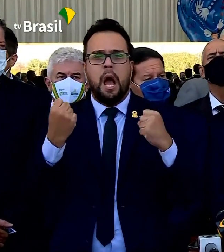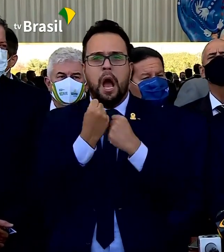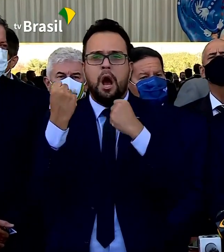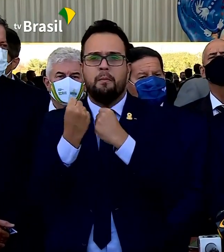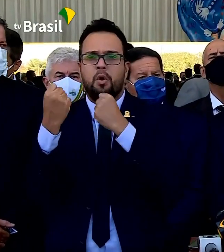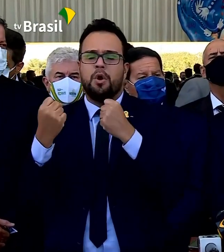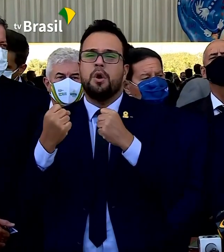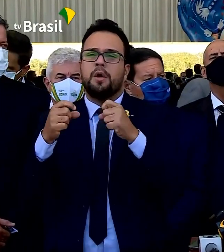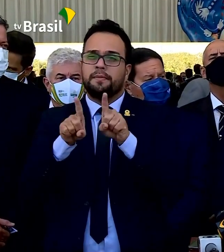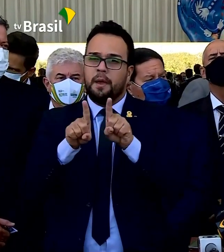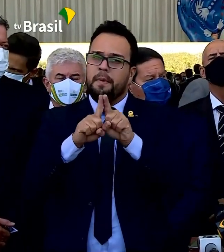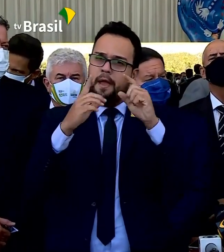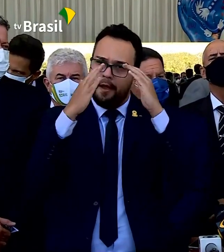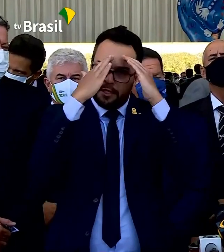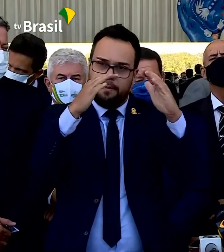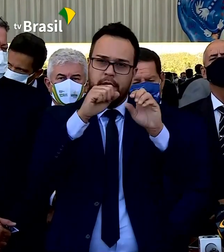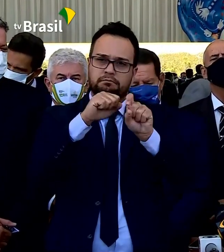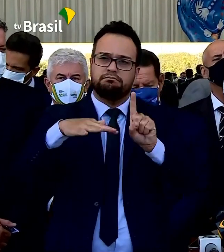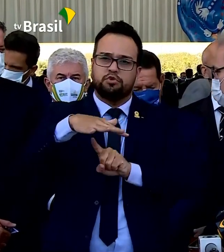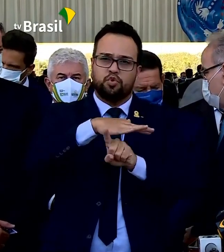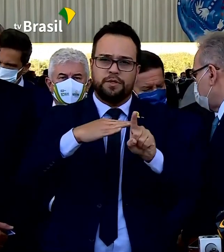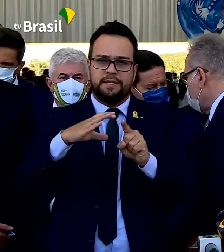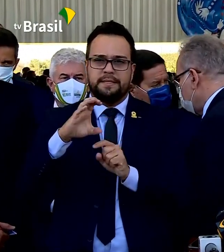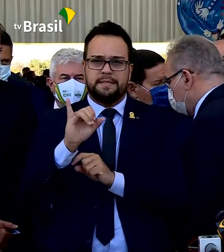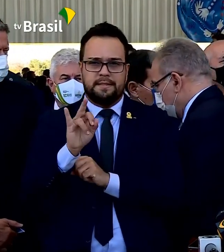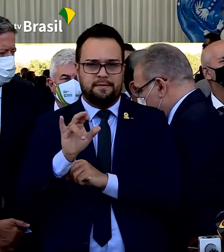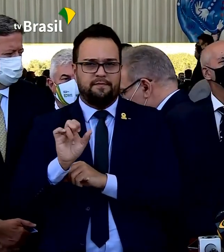da sociedade civil.